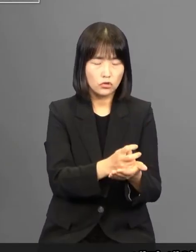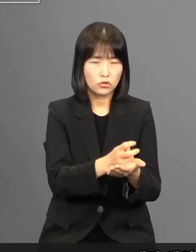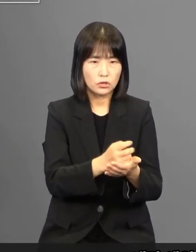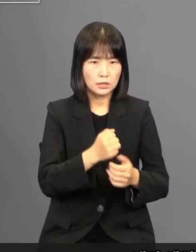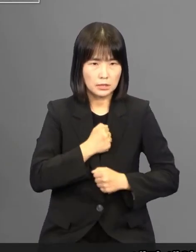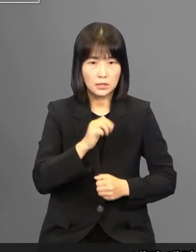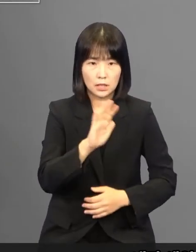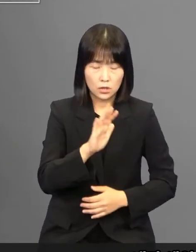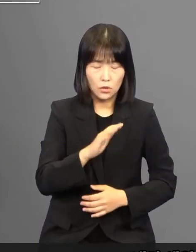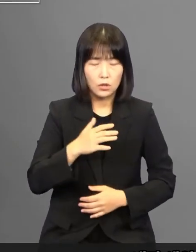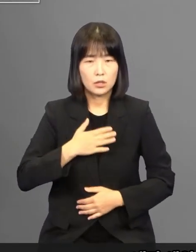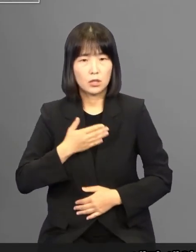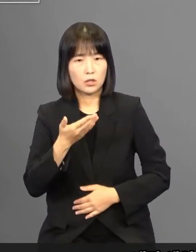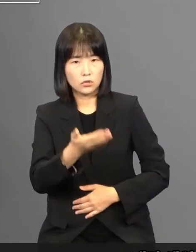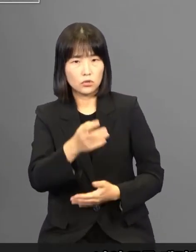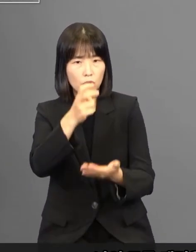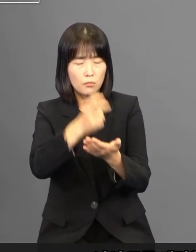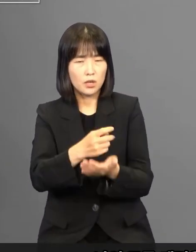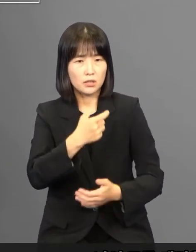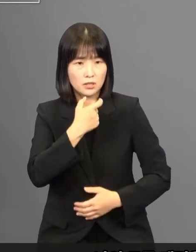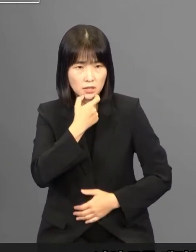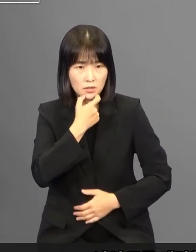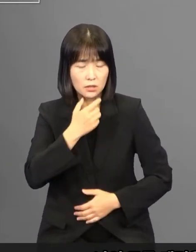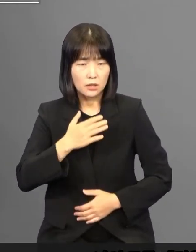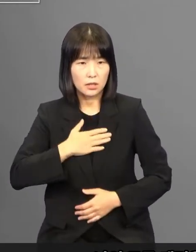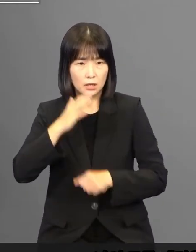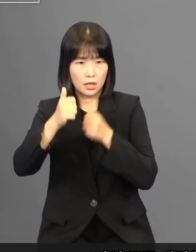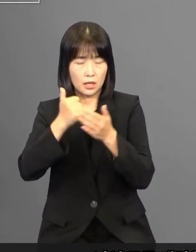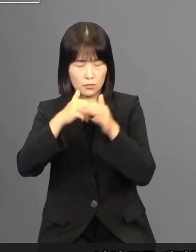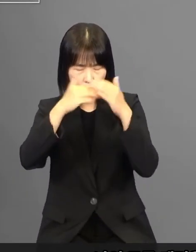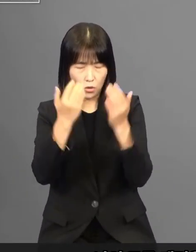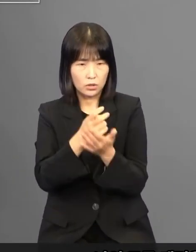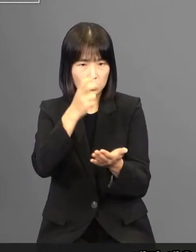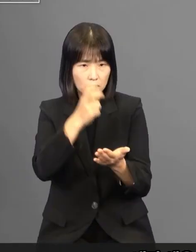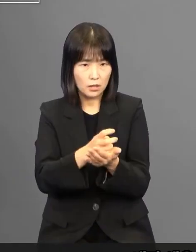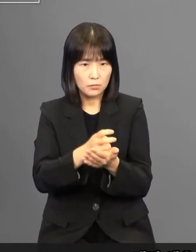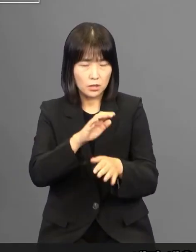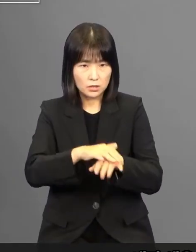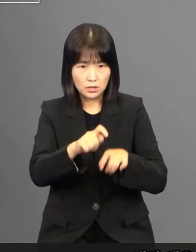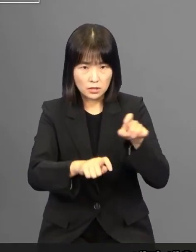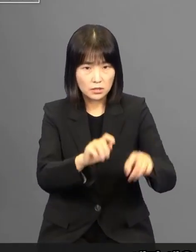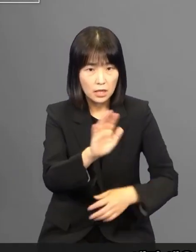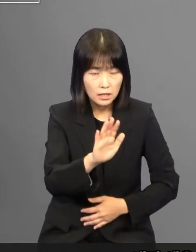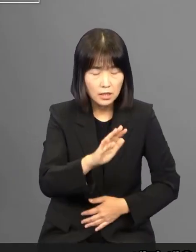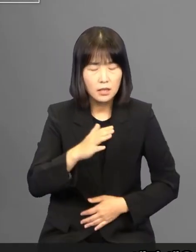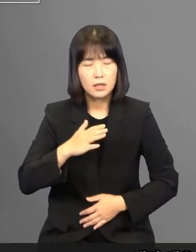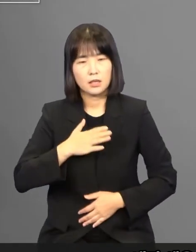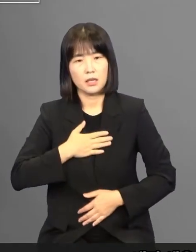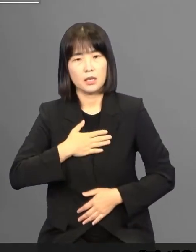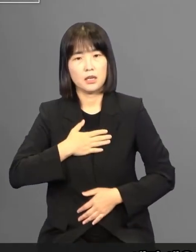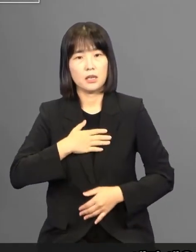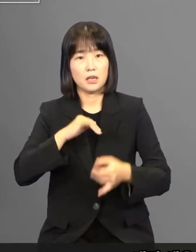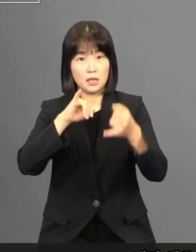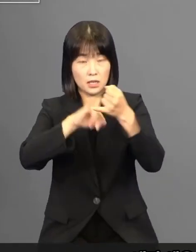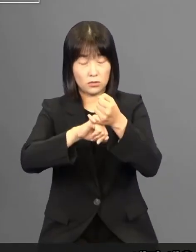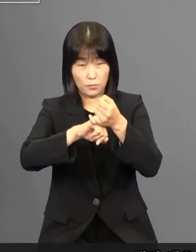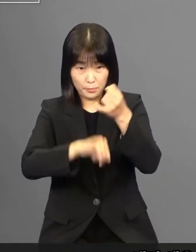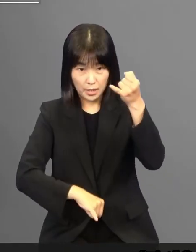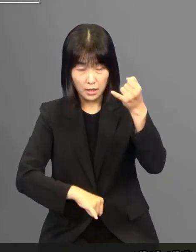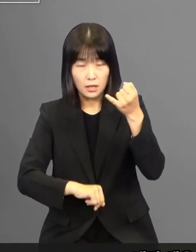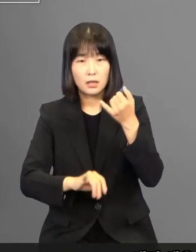내가 세워준 법도를 싫어하여 나의 모든 계명을 그대로 실천하지 않으면 내가 세운 언약을 어기게